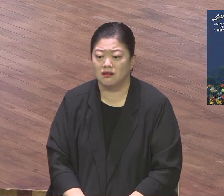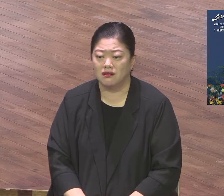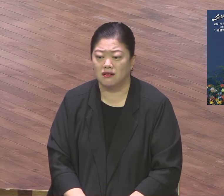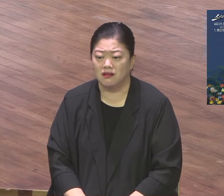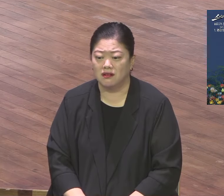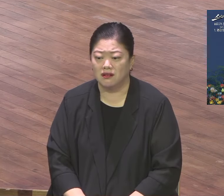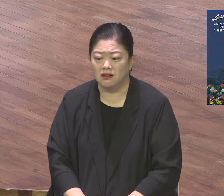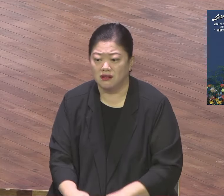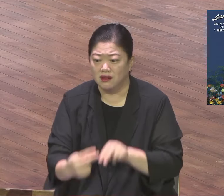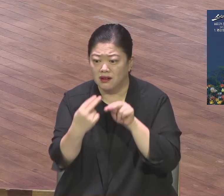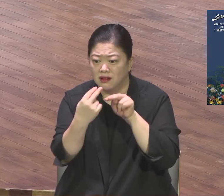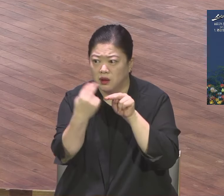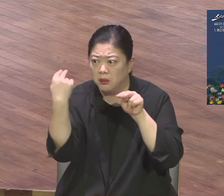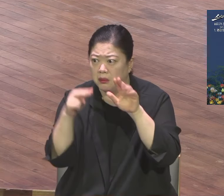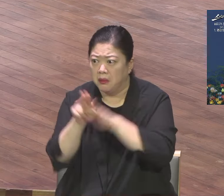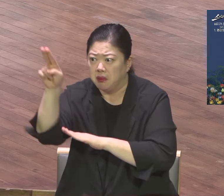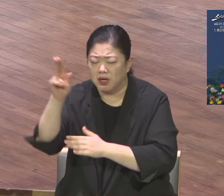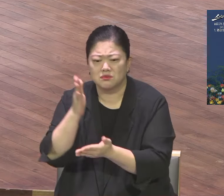정말로